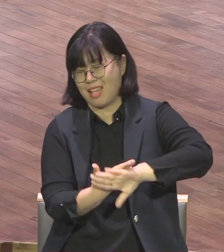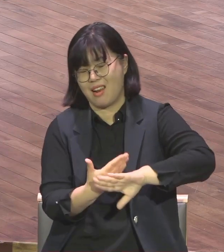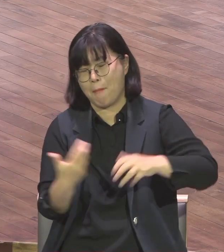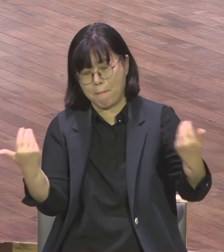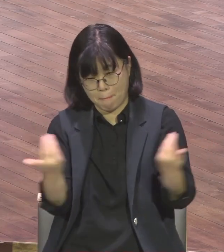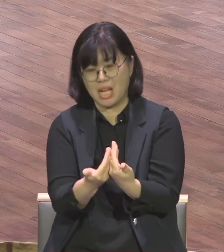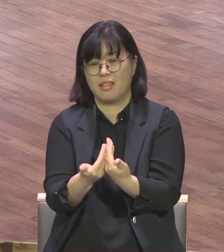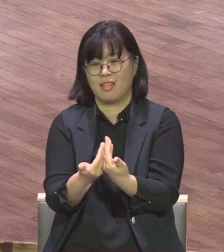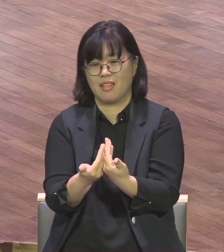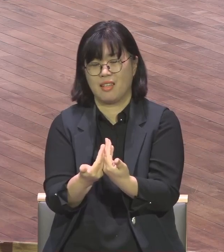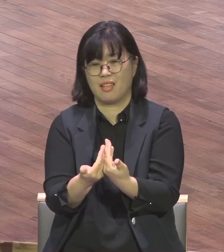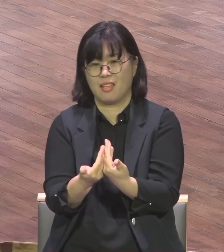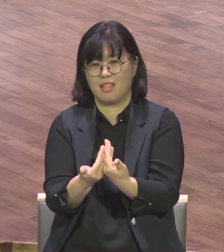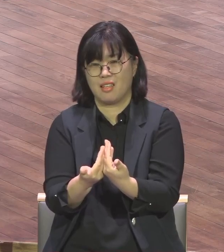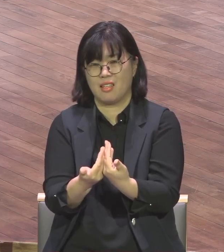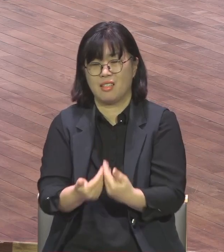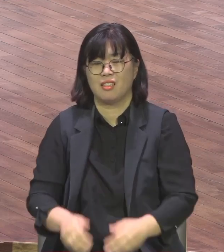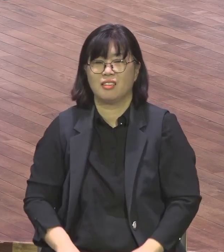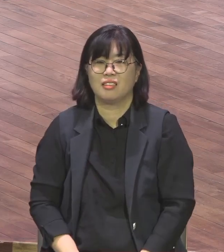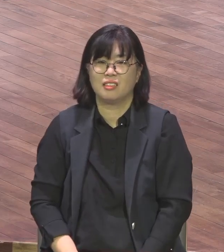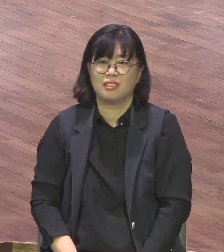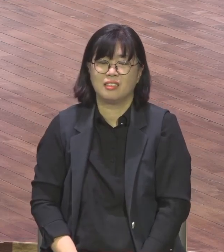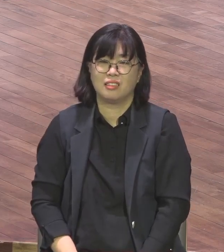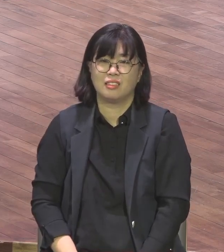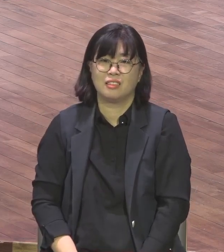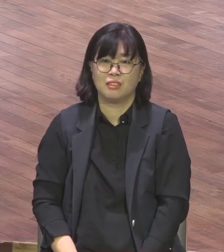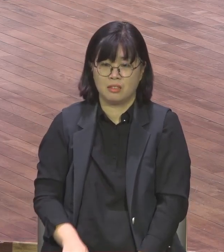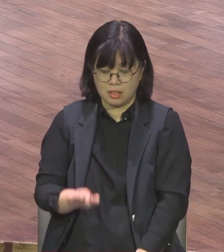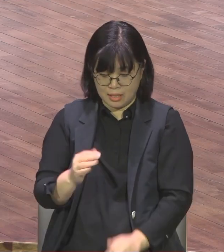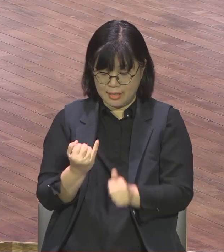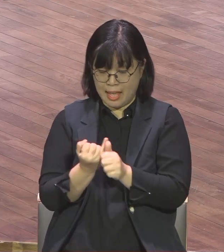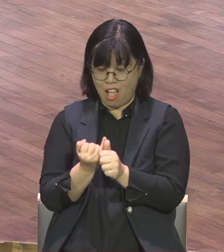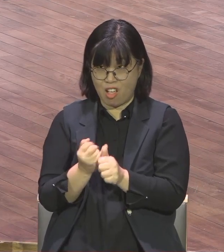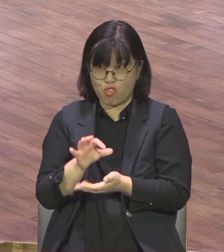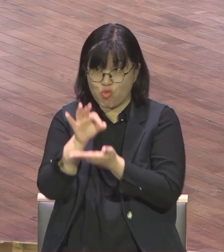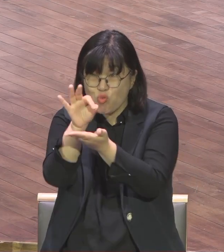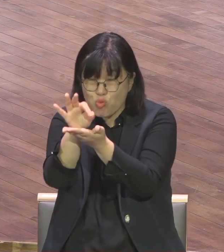이들이 헌금한 동기는 정말 하나님을 사랑해서 한 게 아니에요.